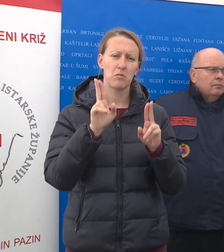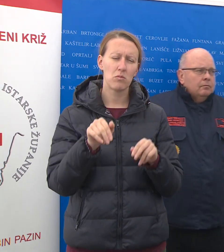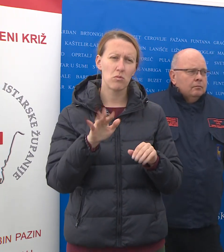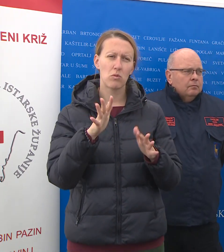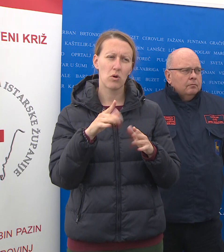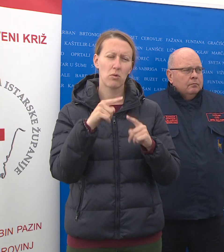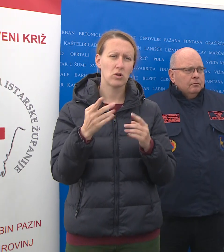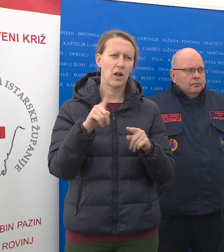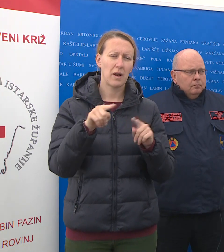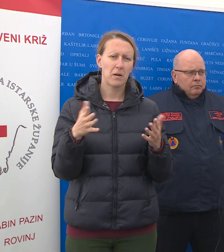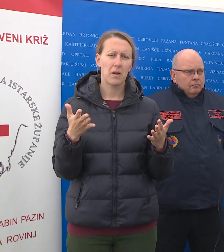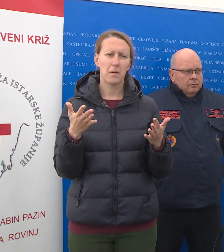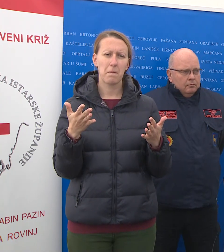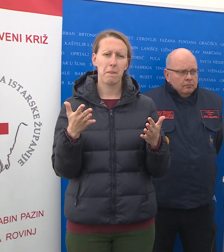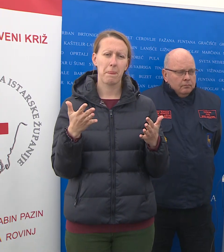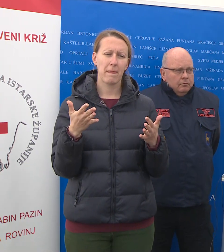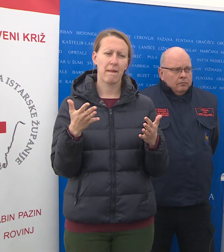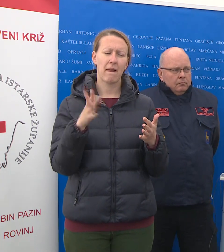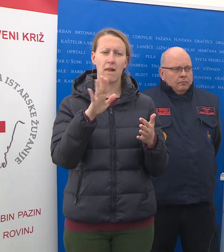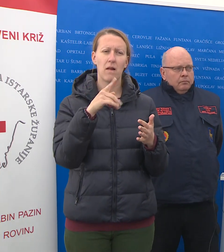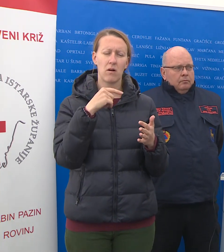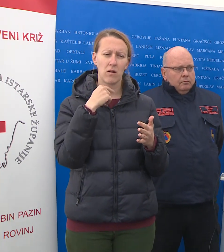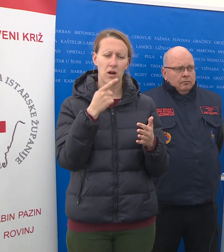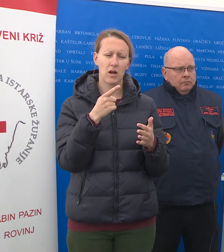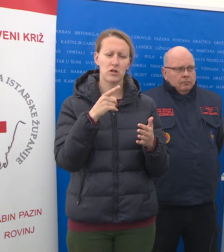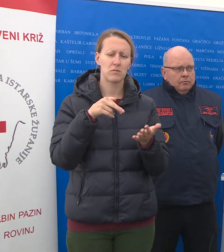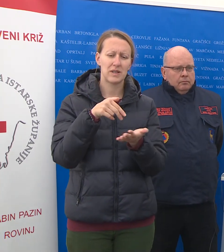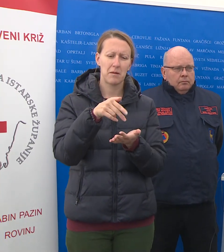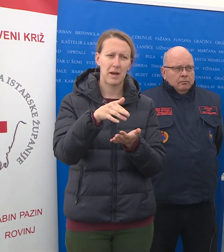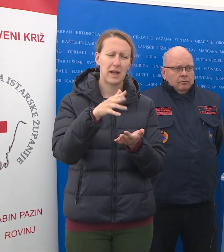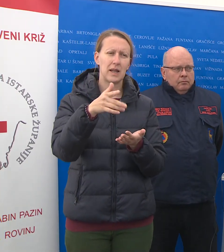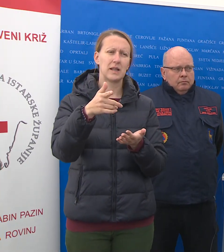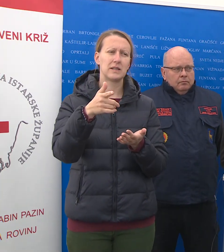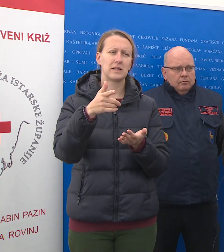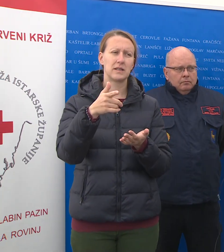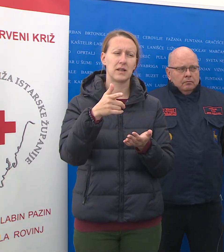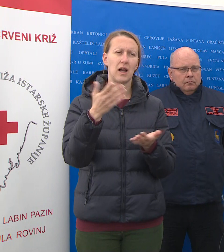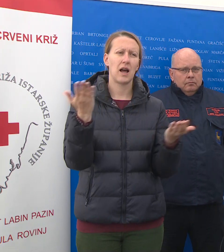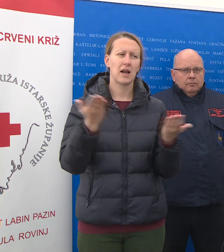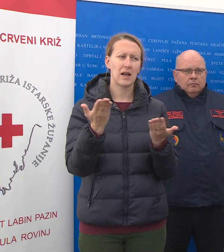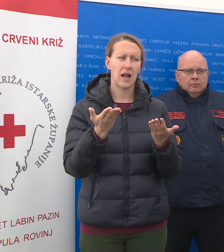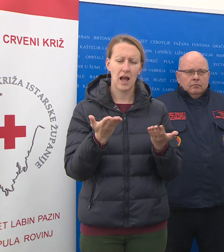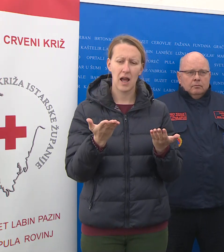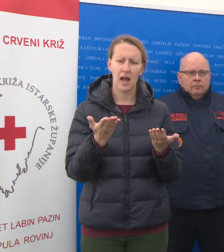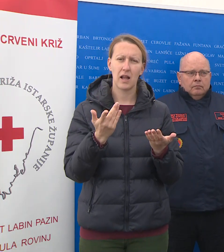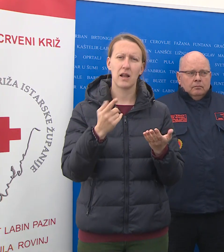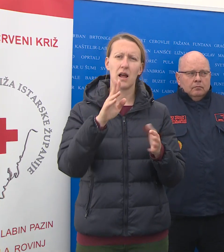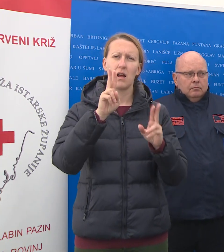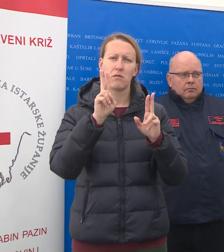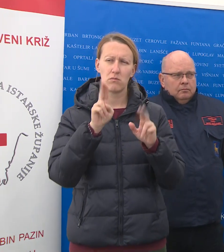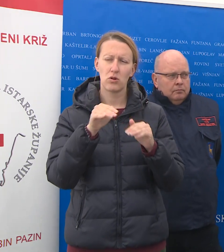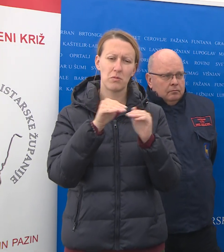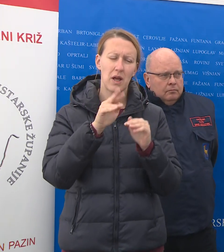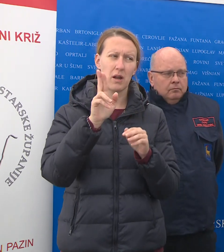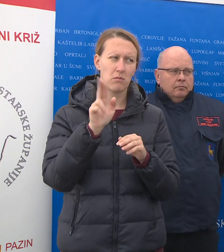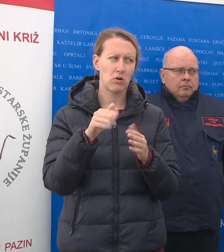postoji neki određeni, nazovimo, stepen ili škalin, kada se potencijalno